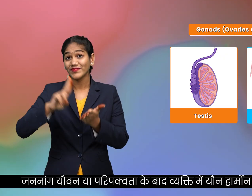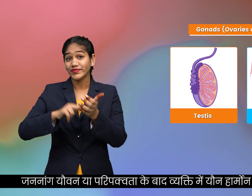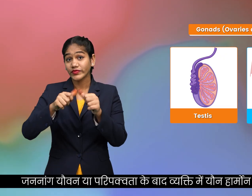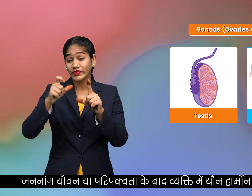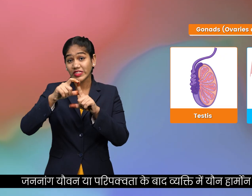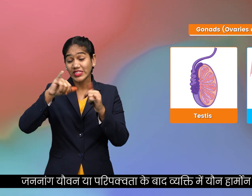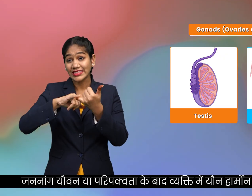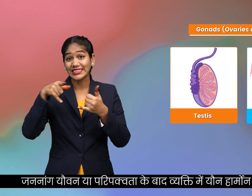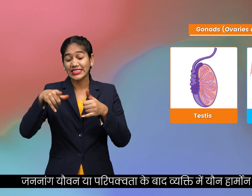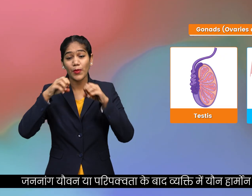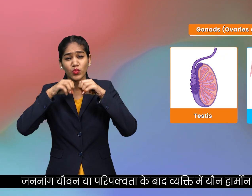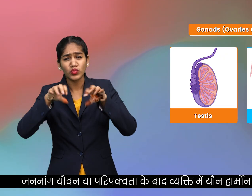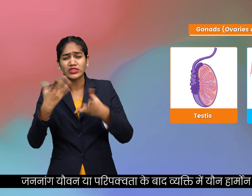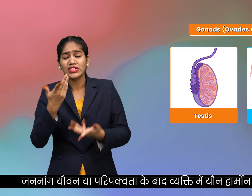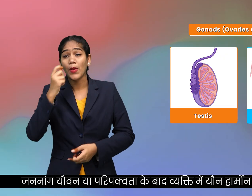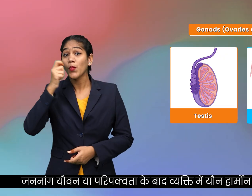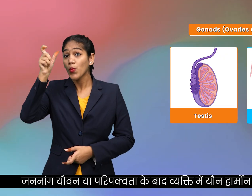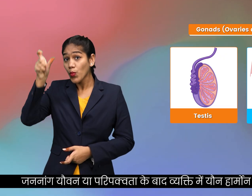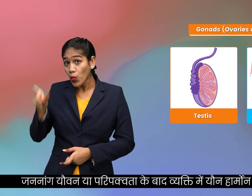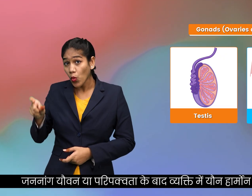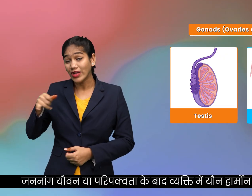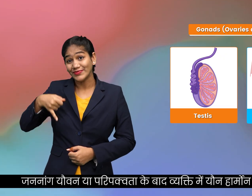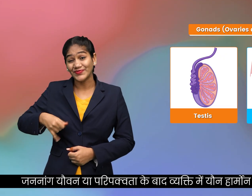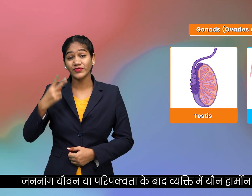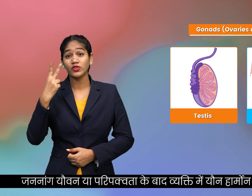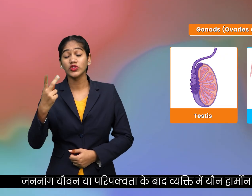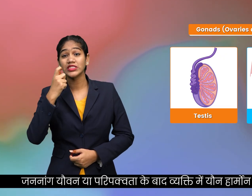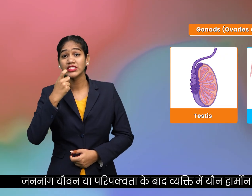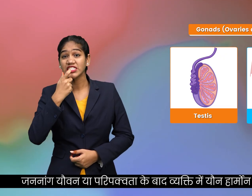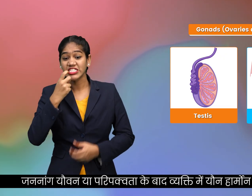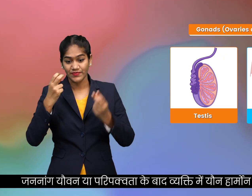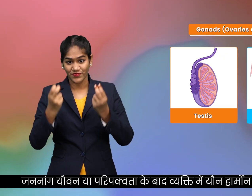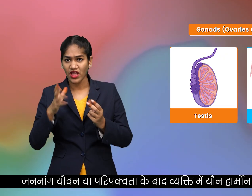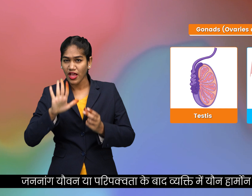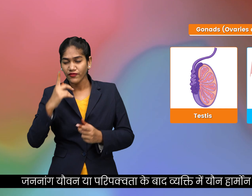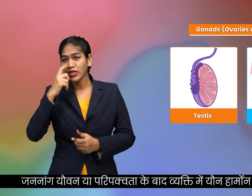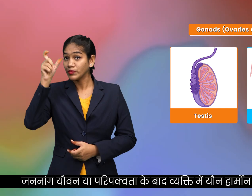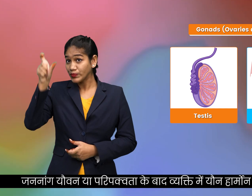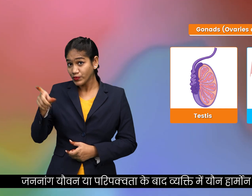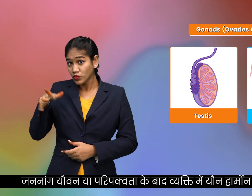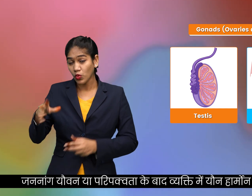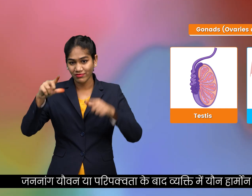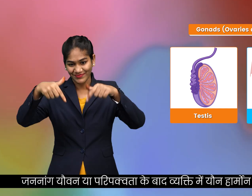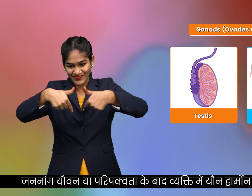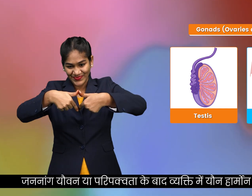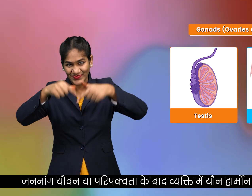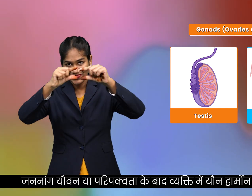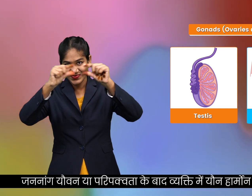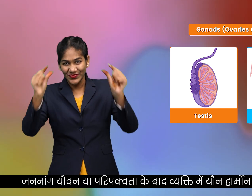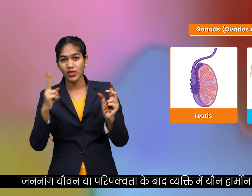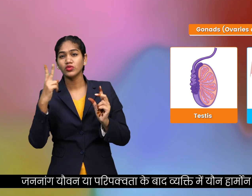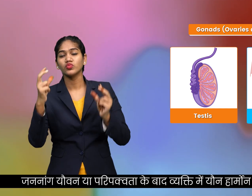जननांग यौन या परिपक्वता के बाद व्यक्ति में यौन हार्मोन का